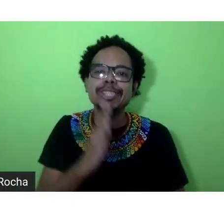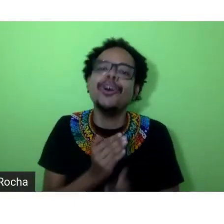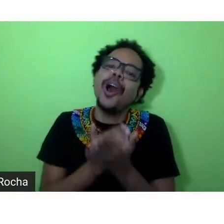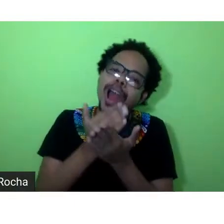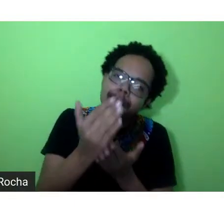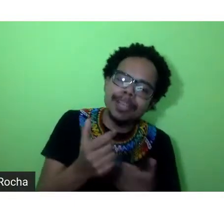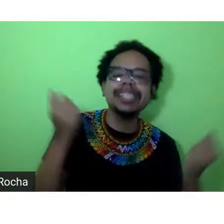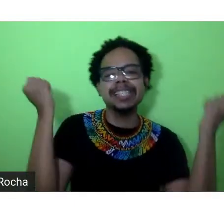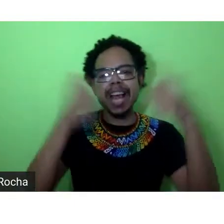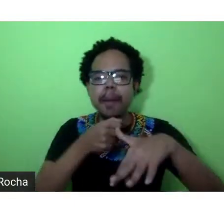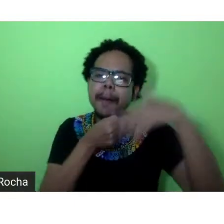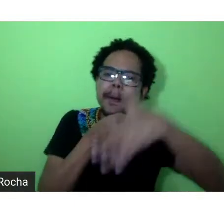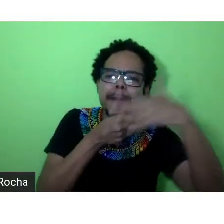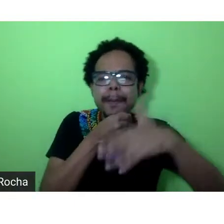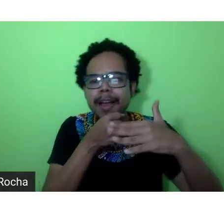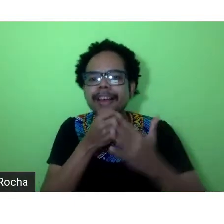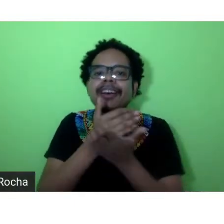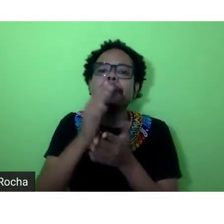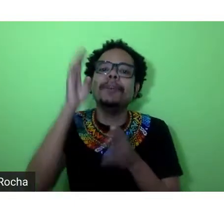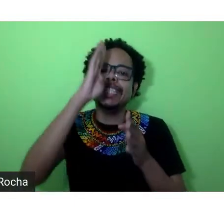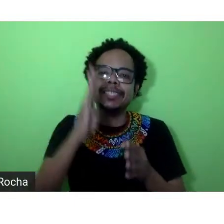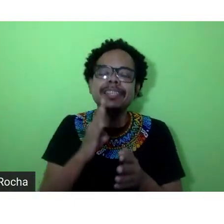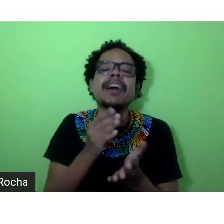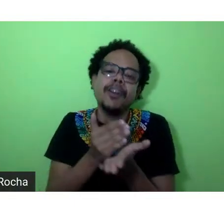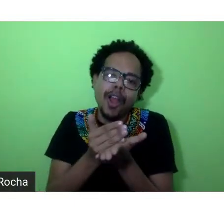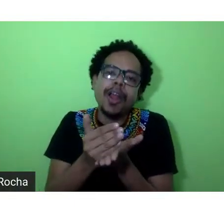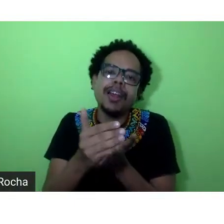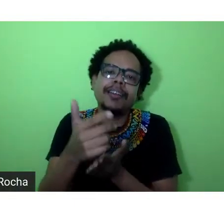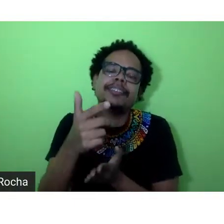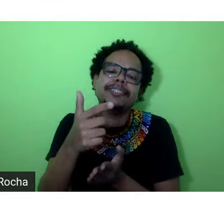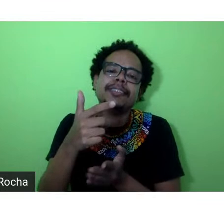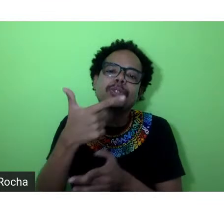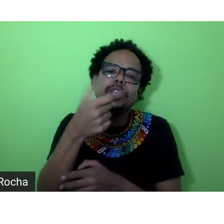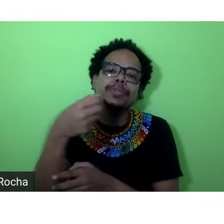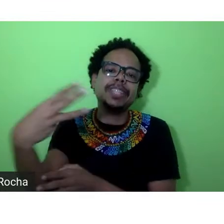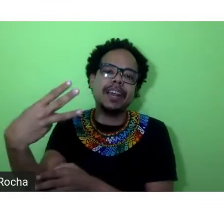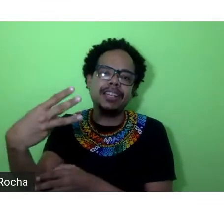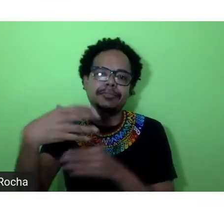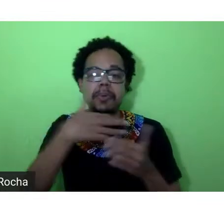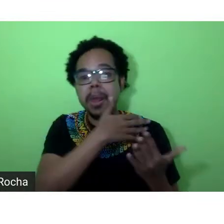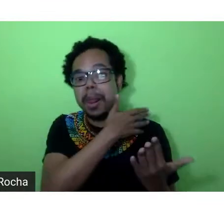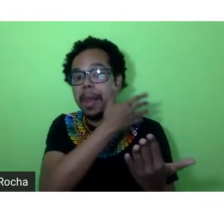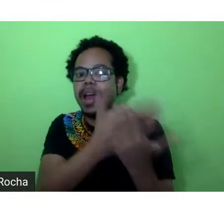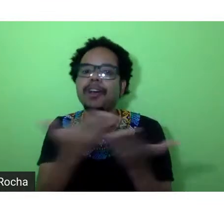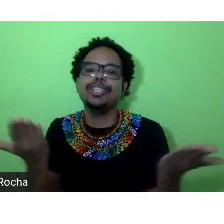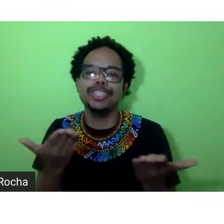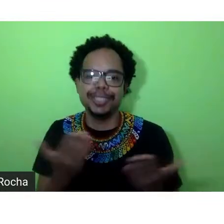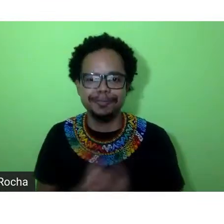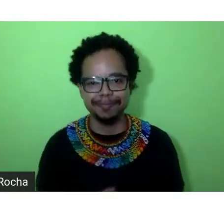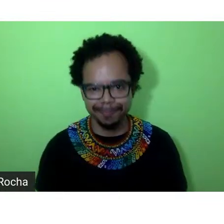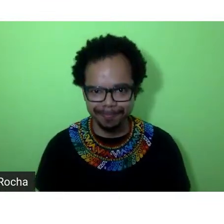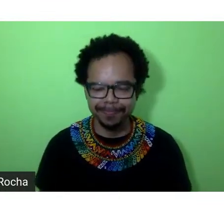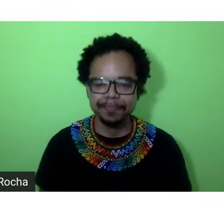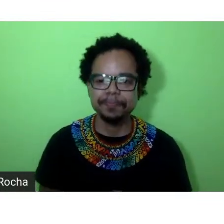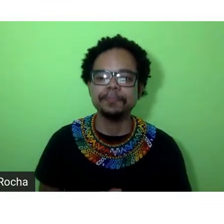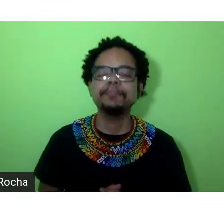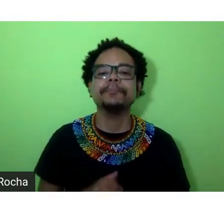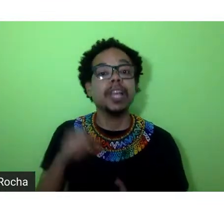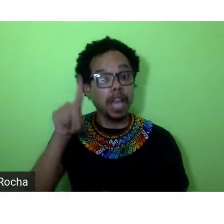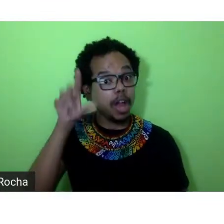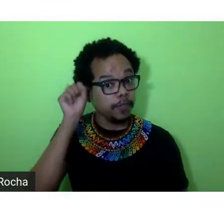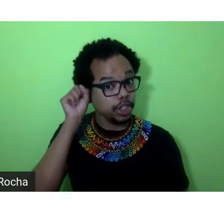e depois desse acontecimento começou a expandir esse tema e hoje Lan foi tomando conta de todas as regiões